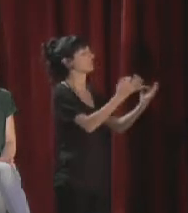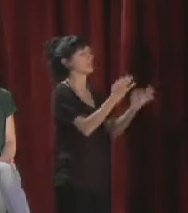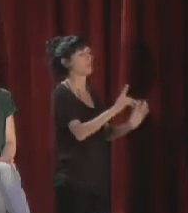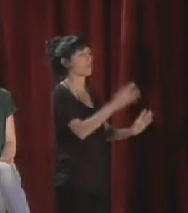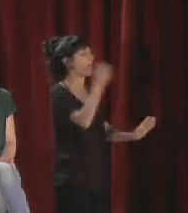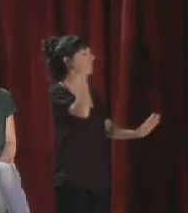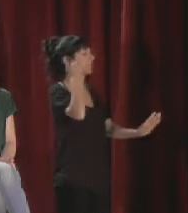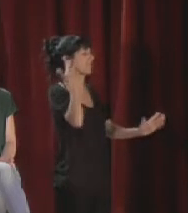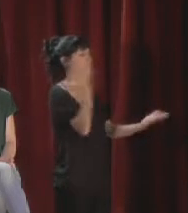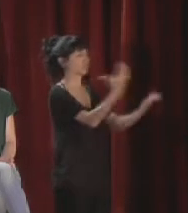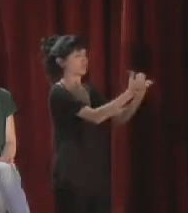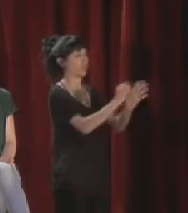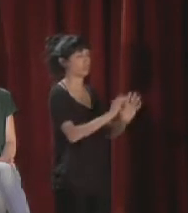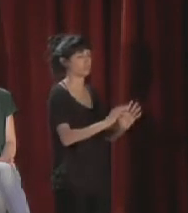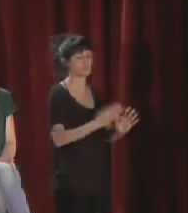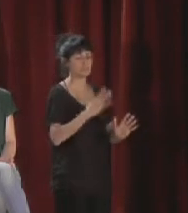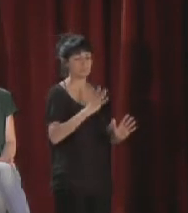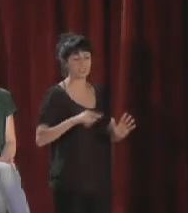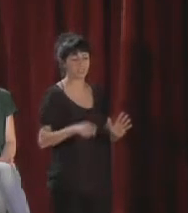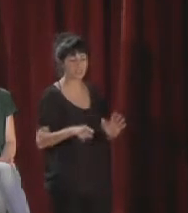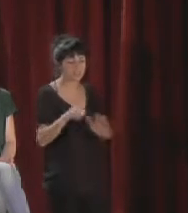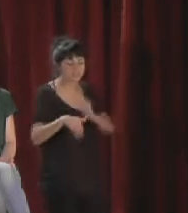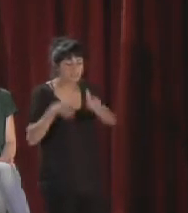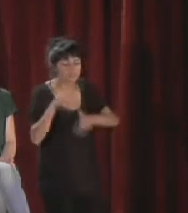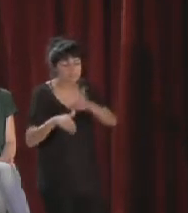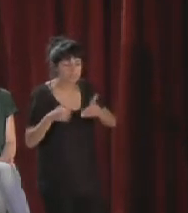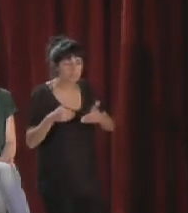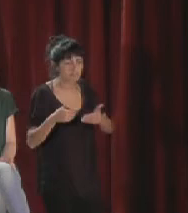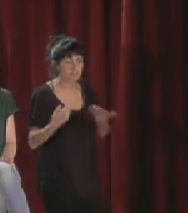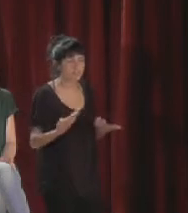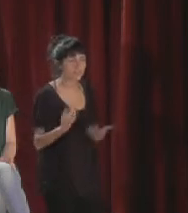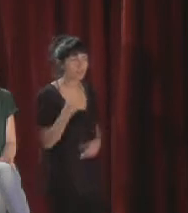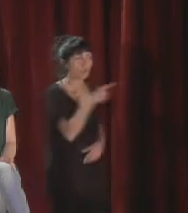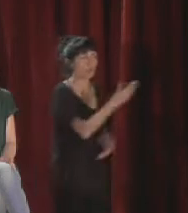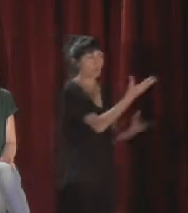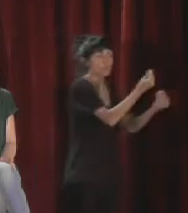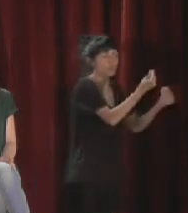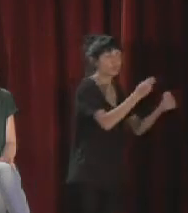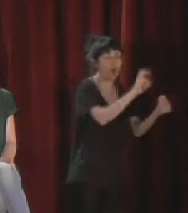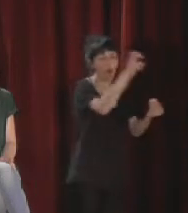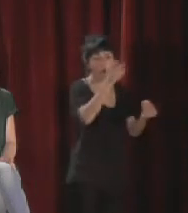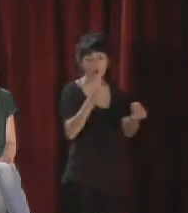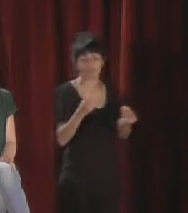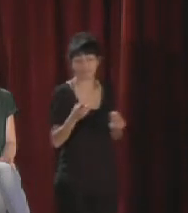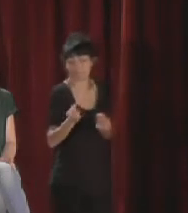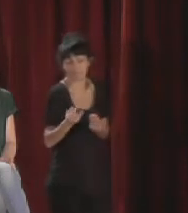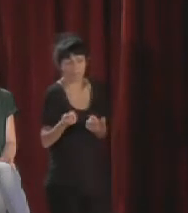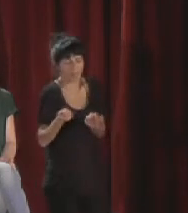mundo. E como uns teñen tanto e outros teñen tan pouco, este verán,